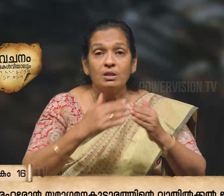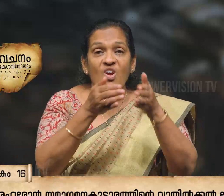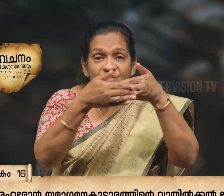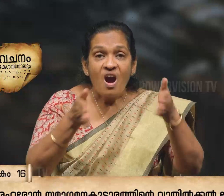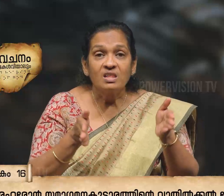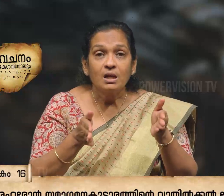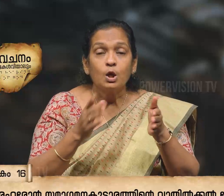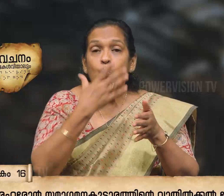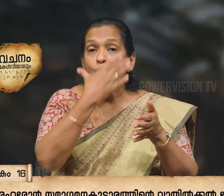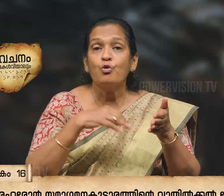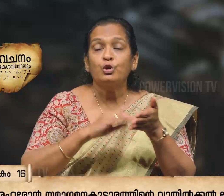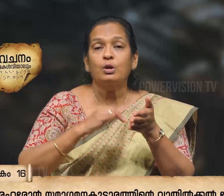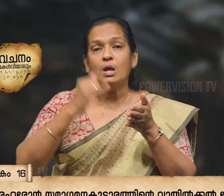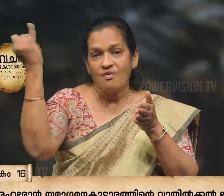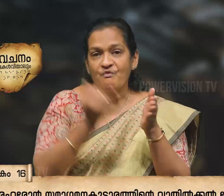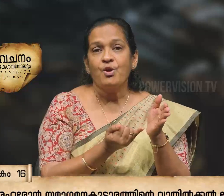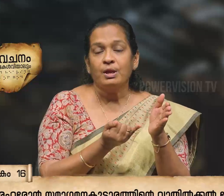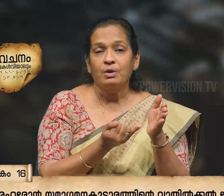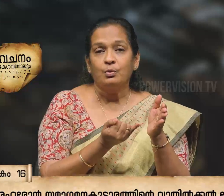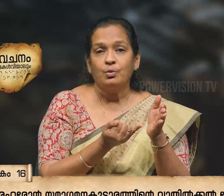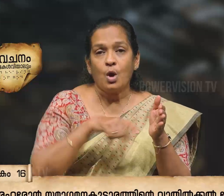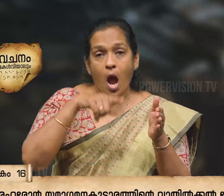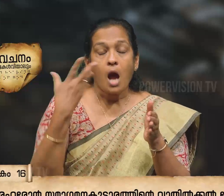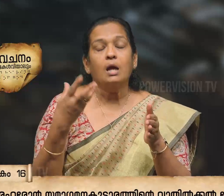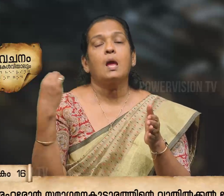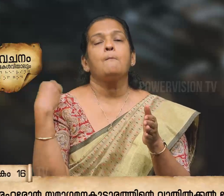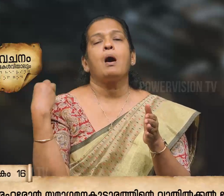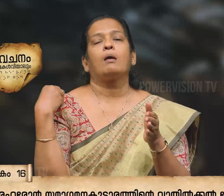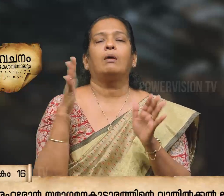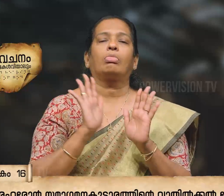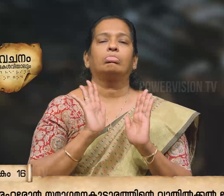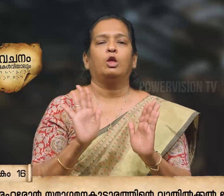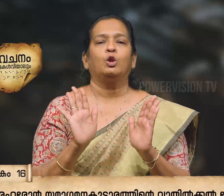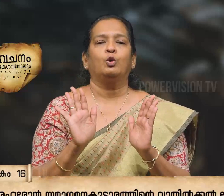മോശയുടെ അടുക്കൽ മടങ്ങി വന്നു. അങ്ങനെ ബാധ നിന്നുപോയി.